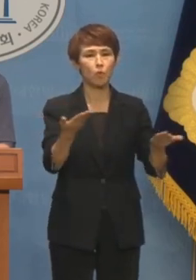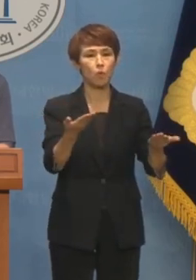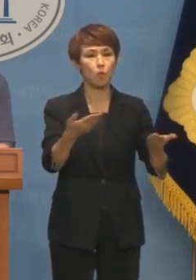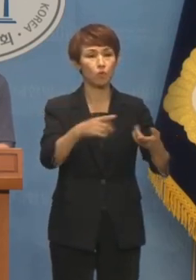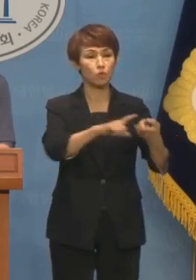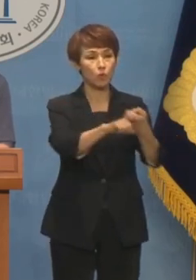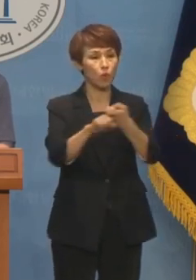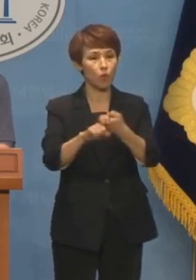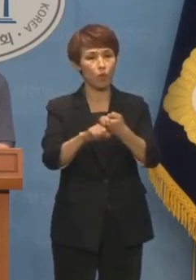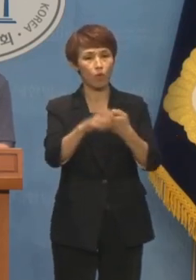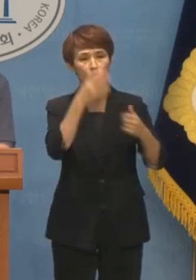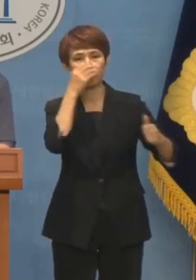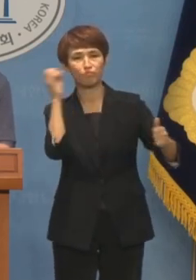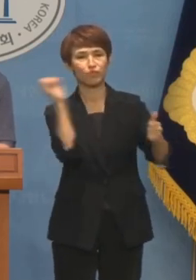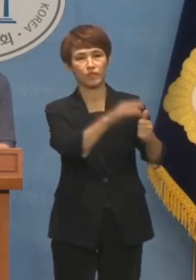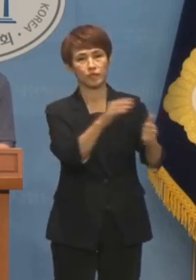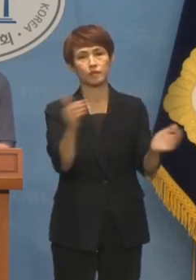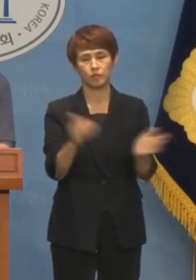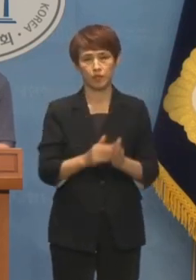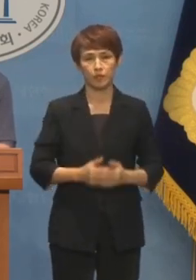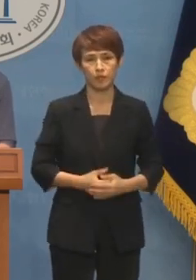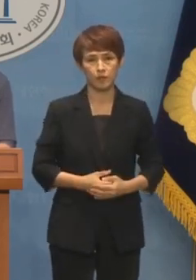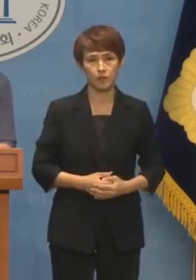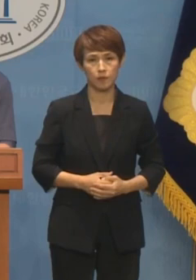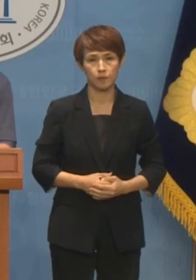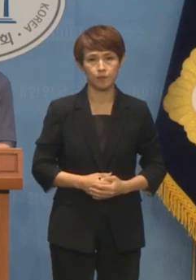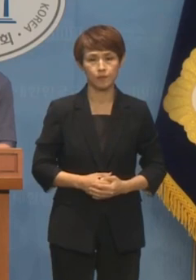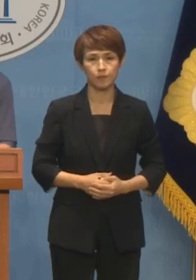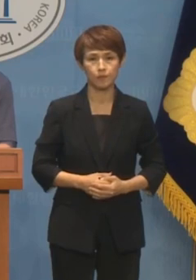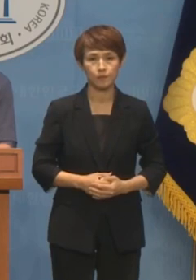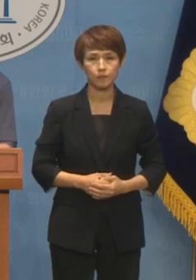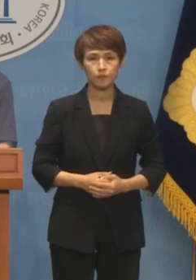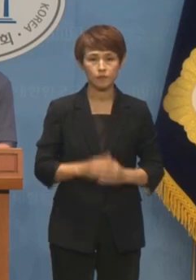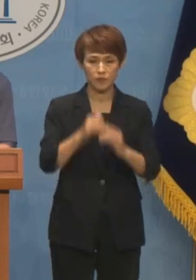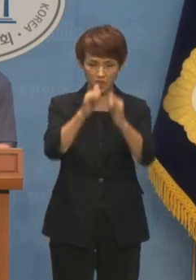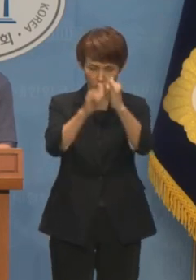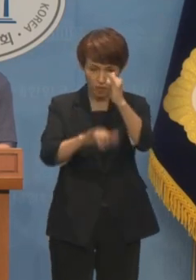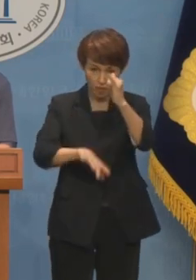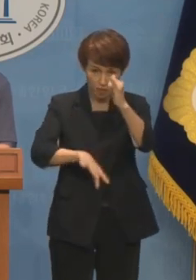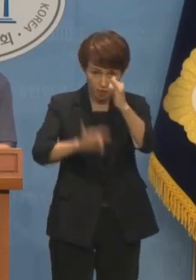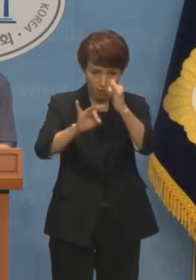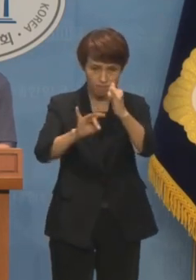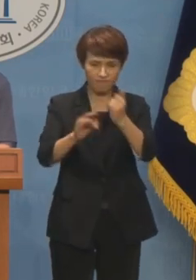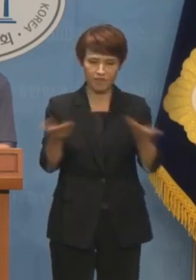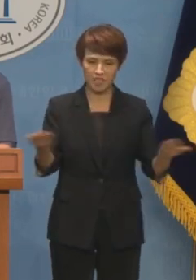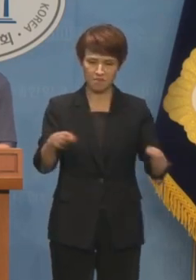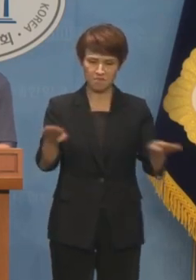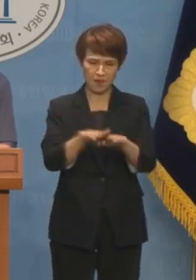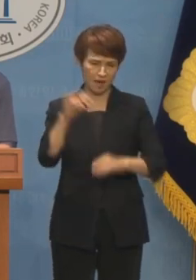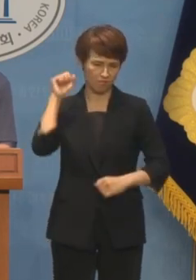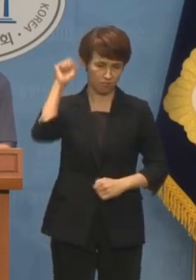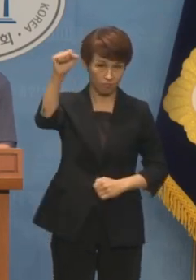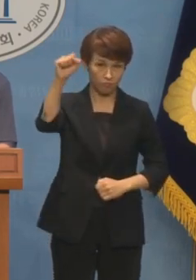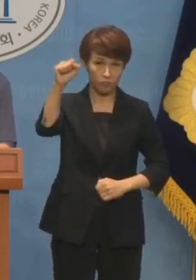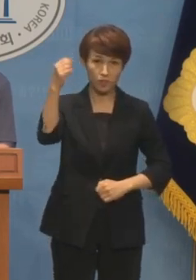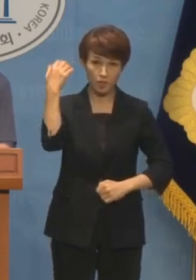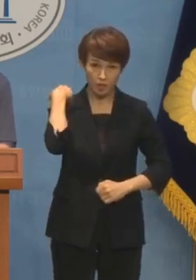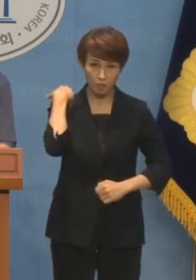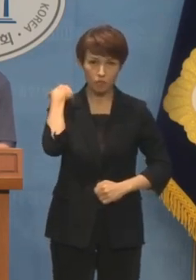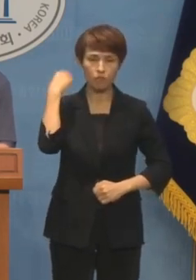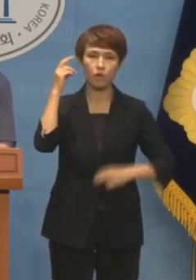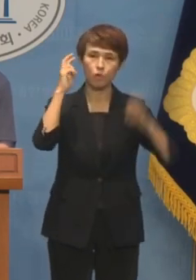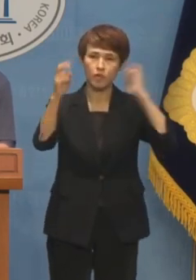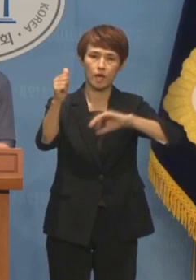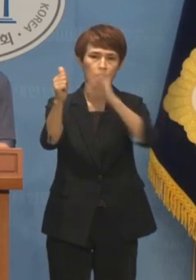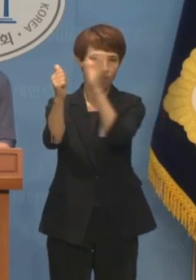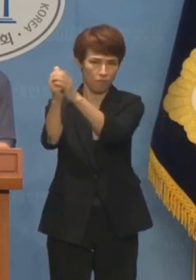전략으로 일관했습니다. 그러니 창사 이래의 첫 파업의 모든 책임은 사측에